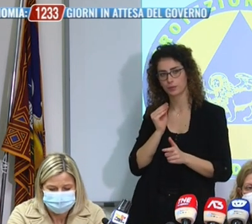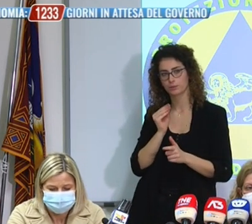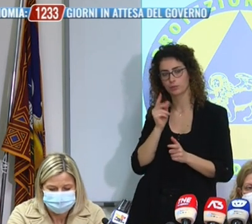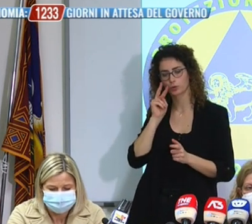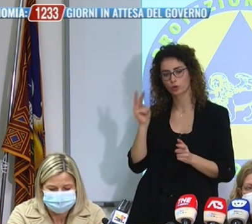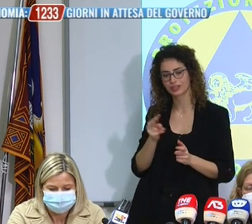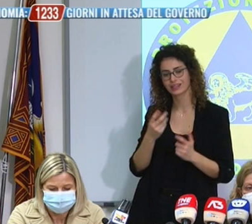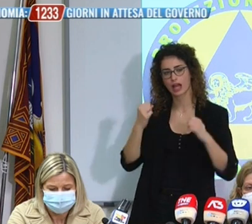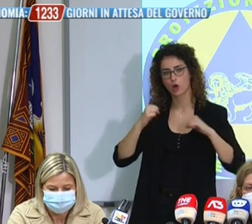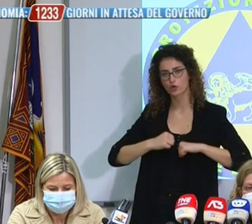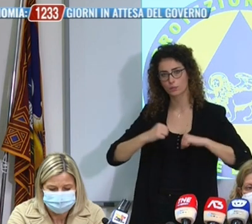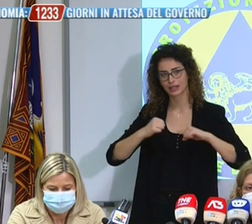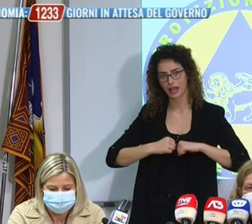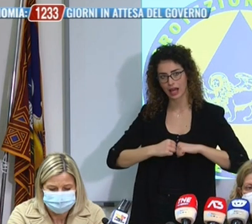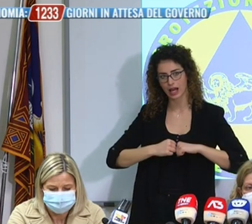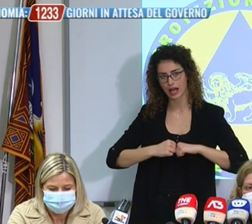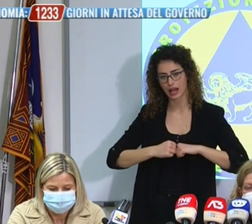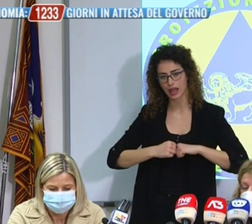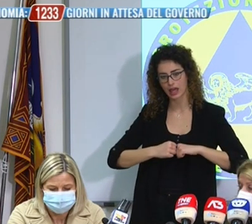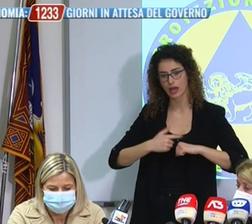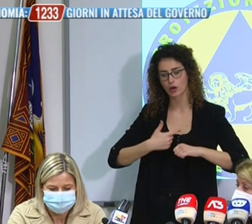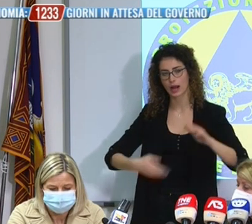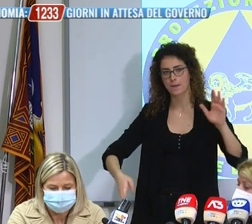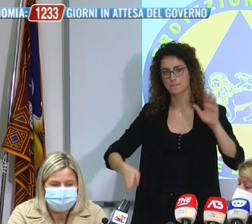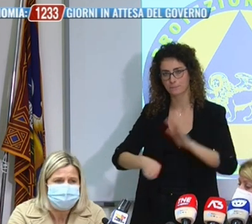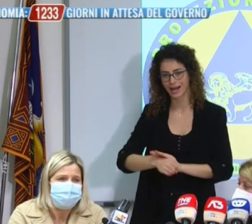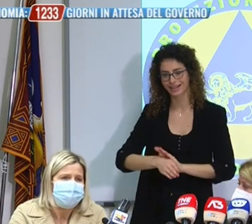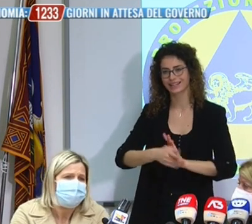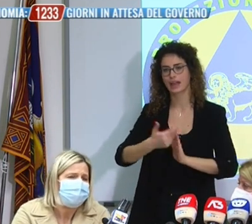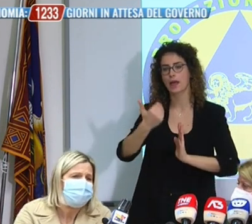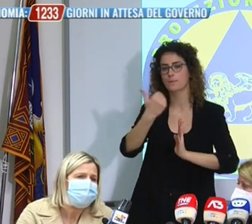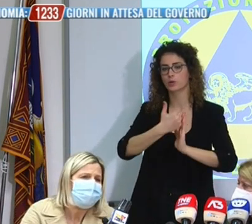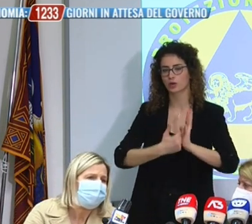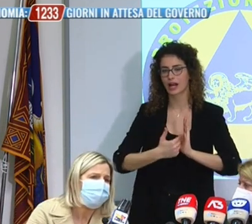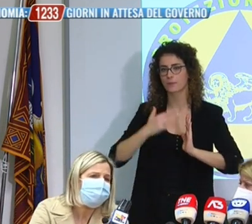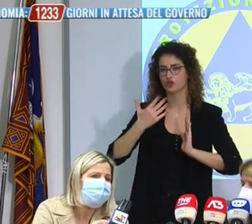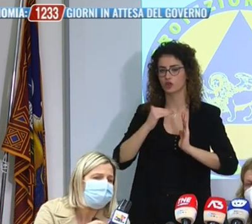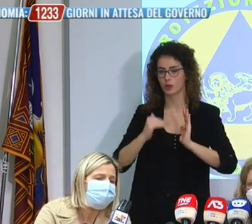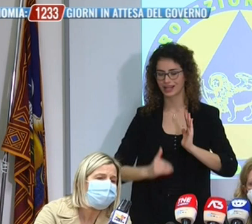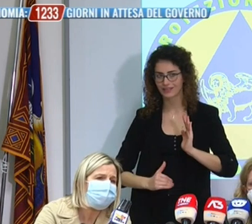allora, scatta il famoso piano regionale a 5 livelli per Verona e...